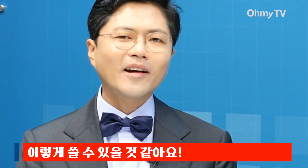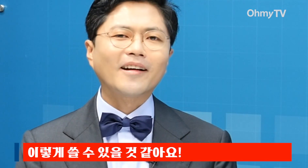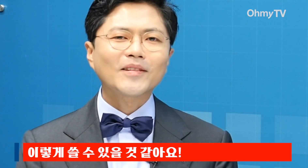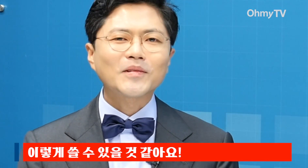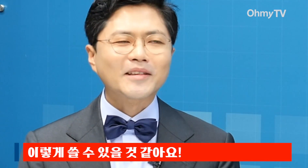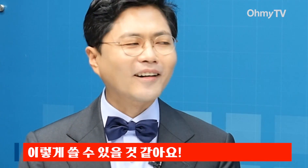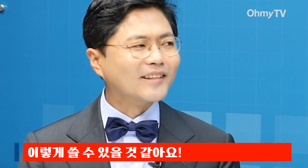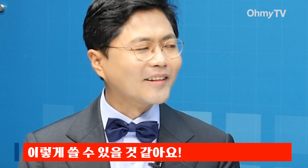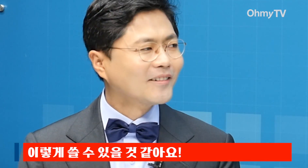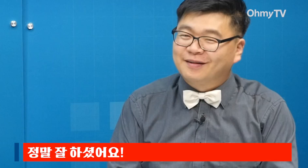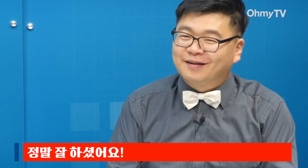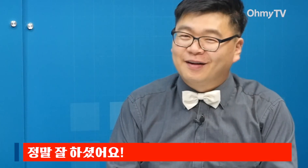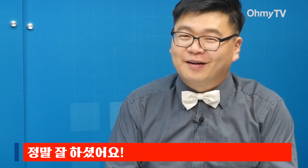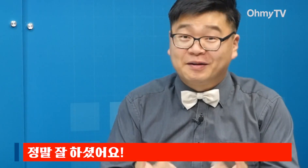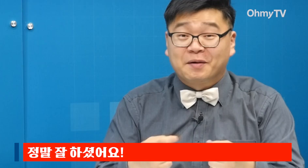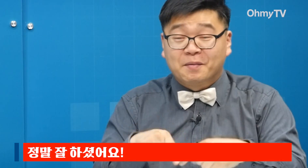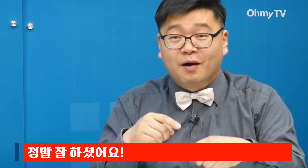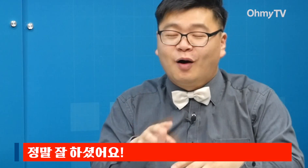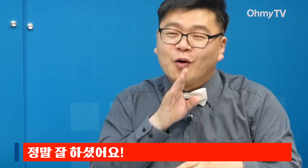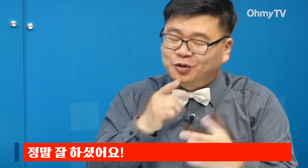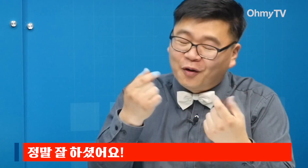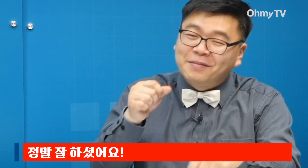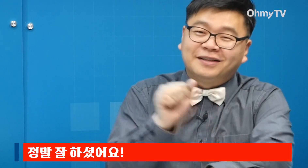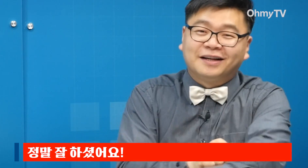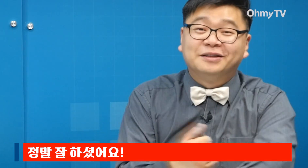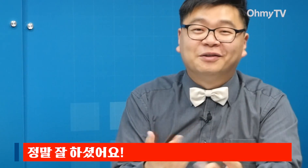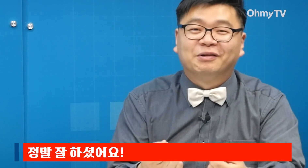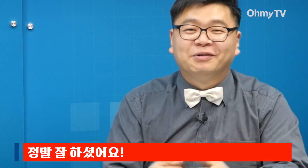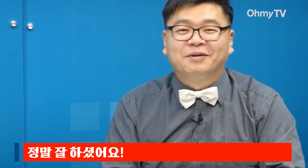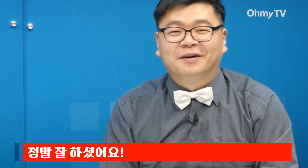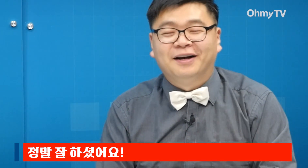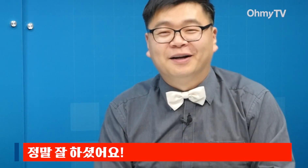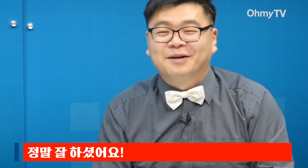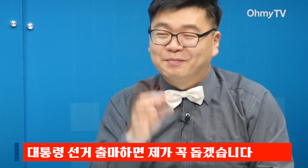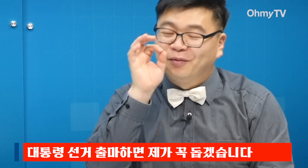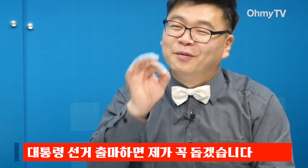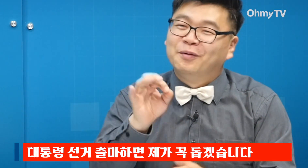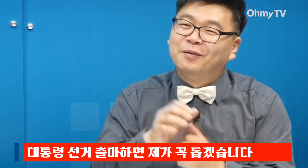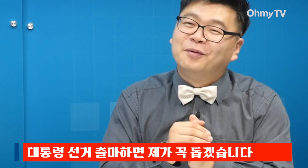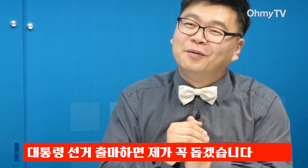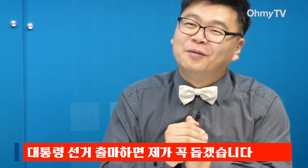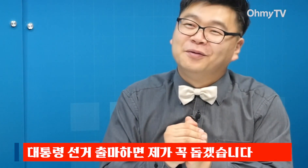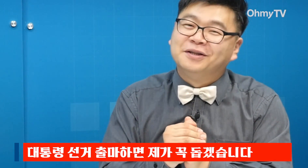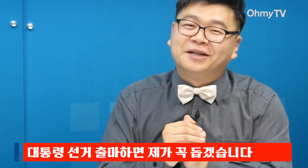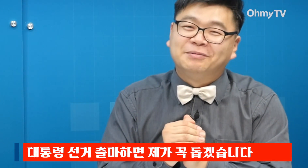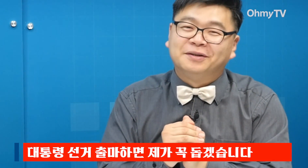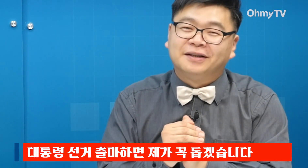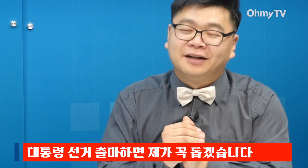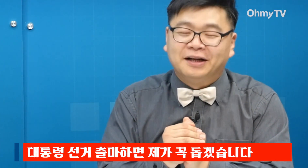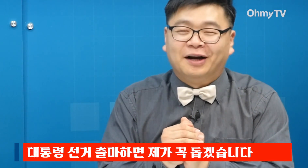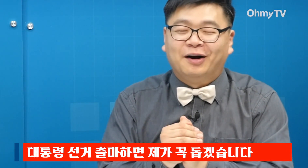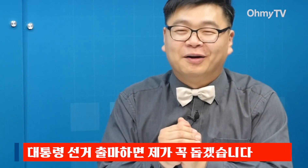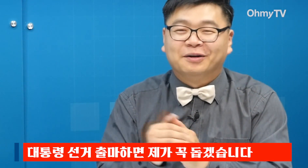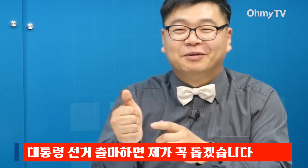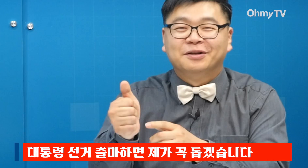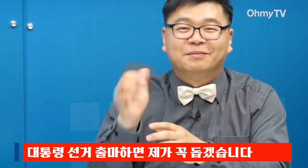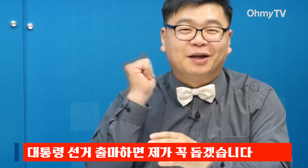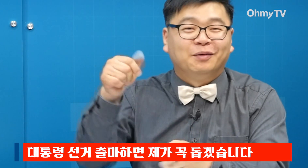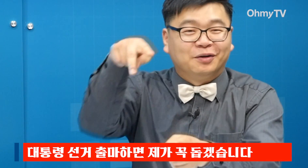이렇게 쓸 수 있을 것 같은데요? 정말 잘하시는 것 같고요. 이게 본 느낌은 의원님